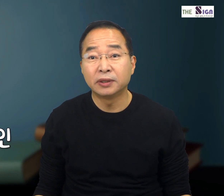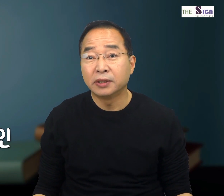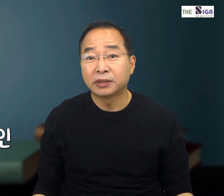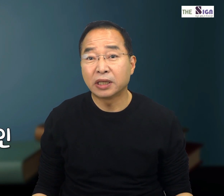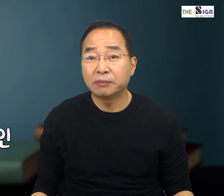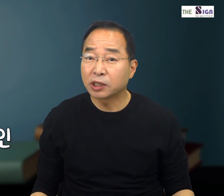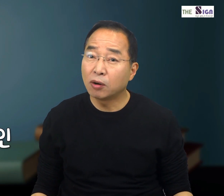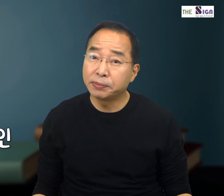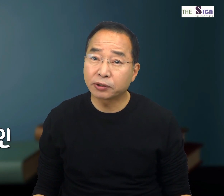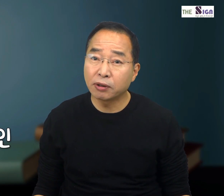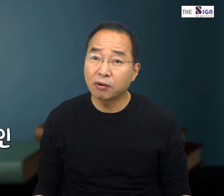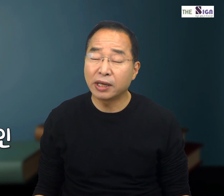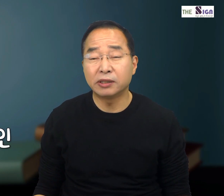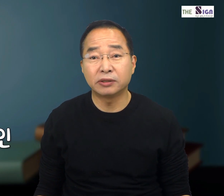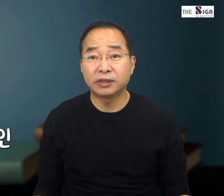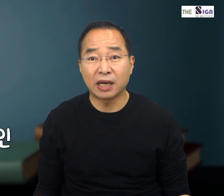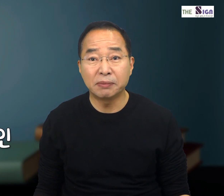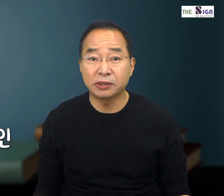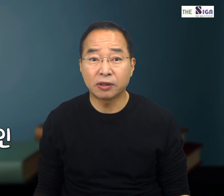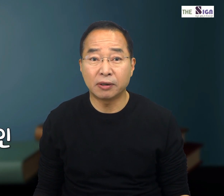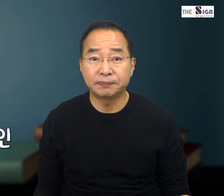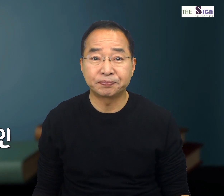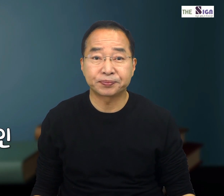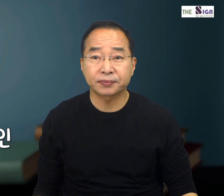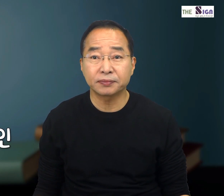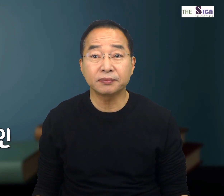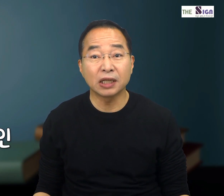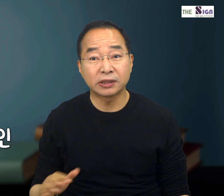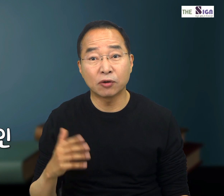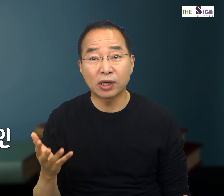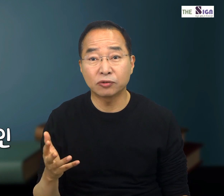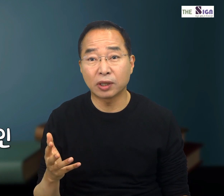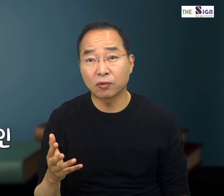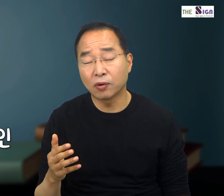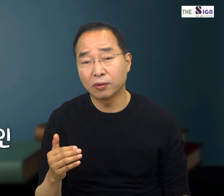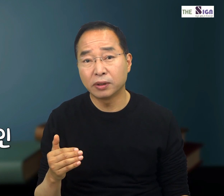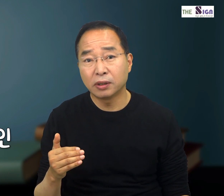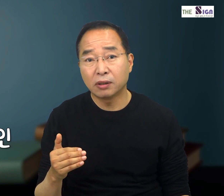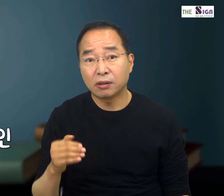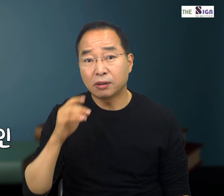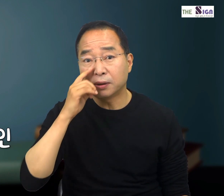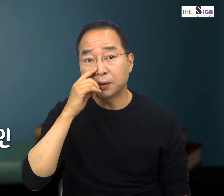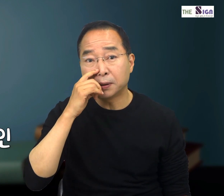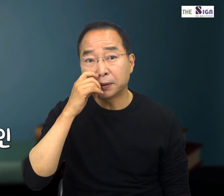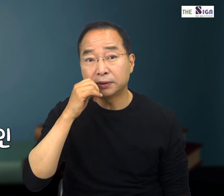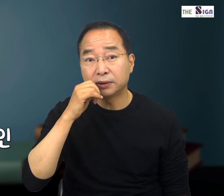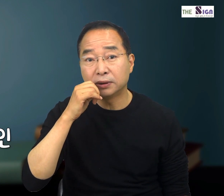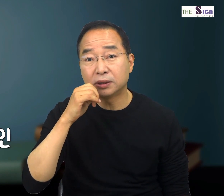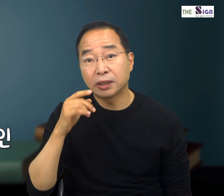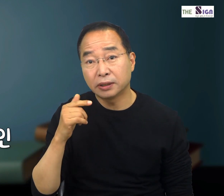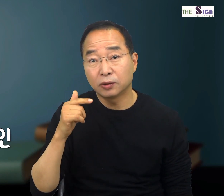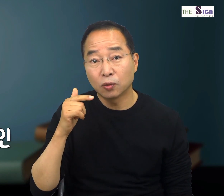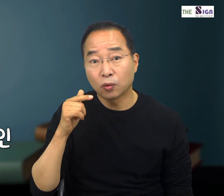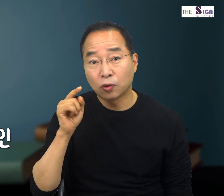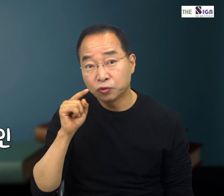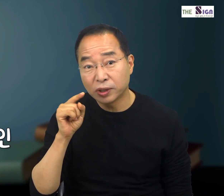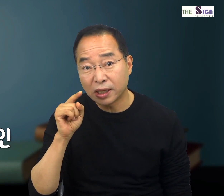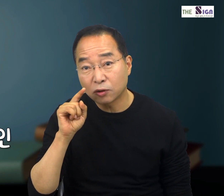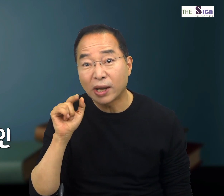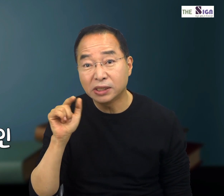그 다음 이제 컴퓨터 관련돼 하면서 사용하기도 하고, 이제 그 중간에는